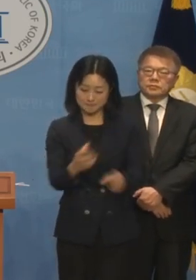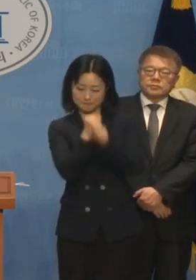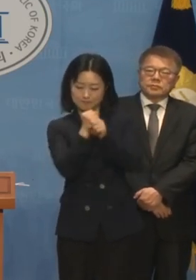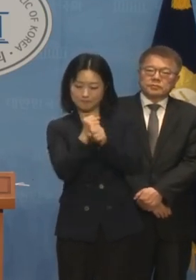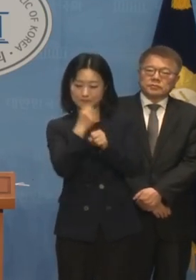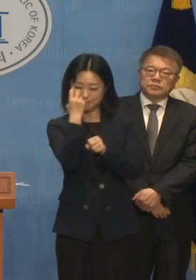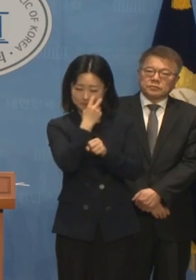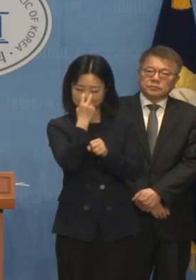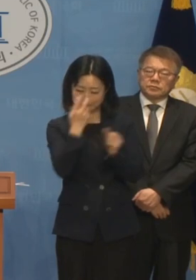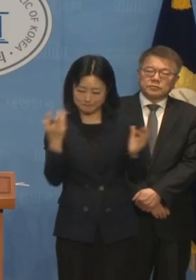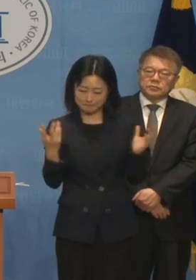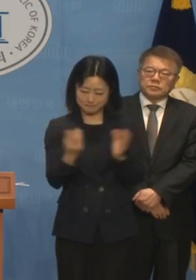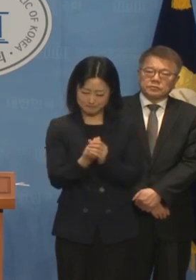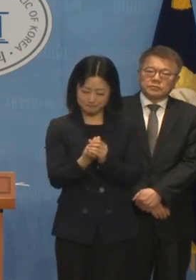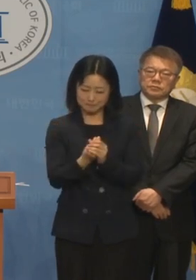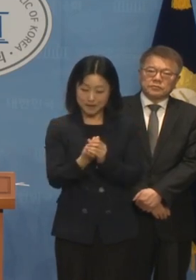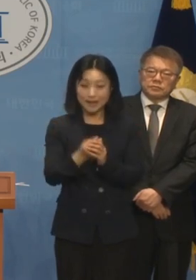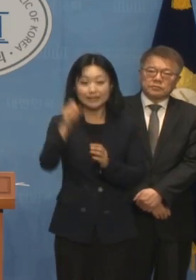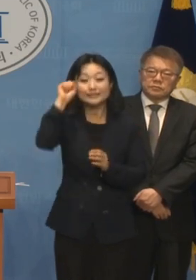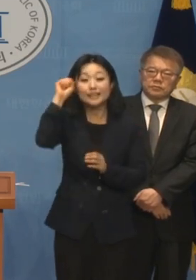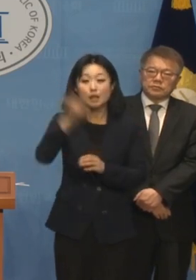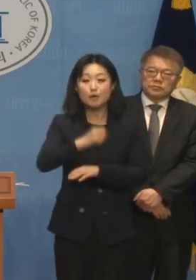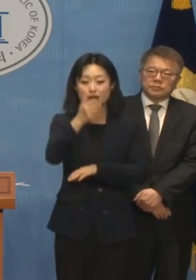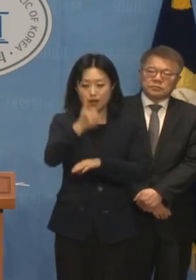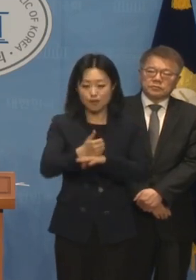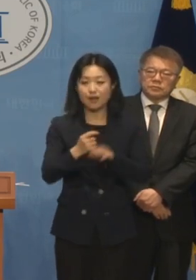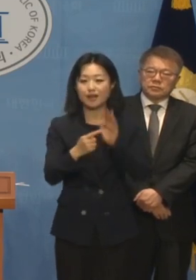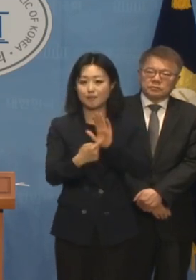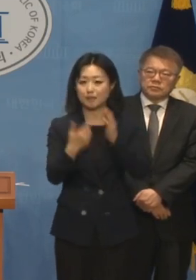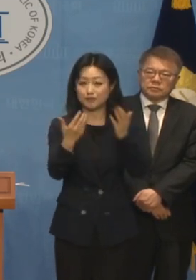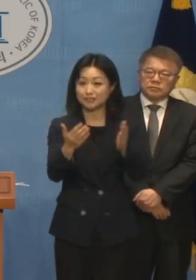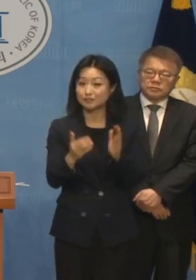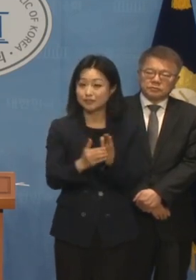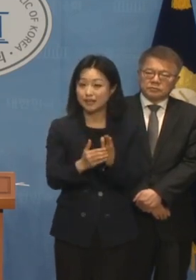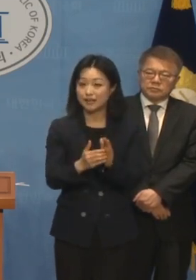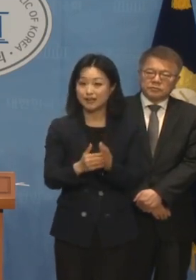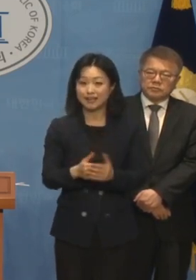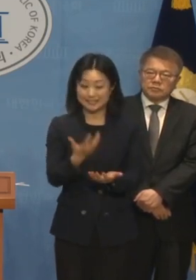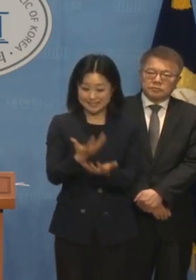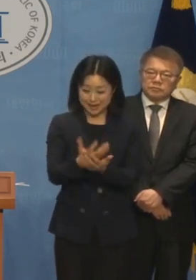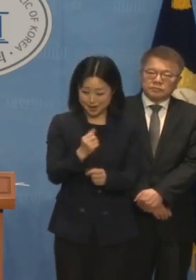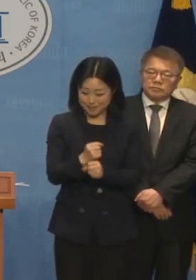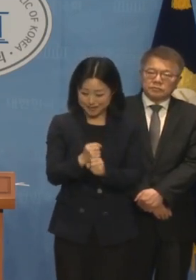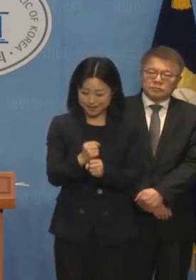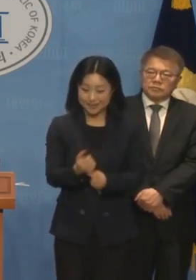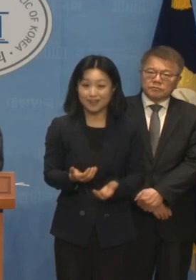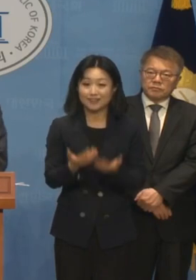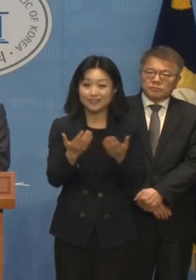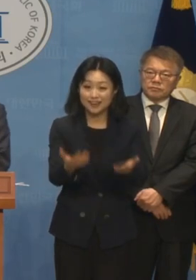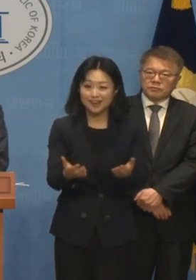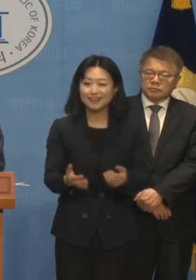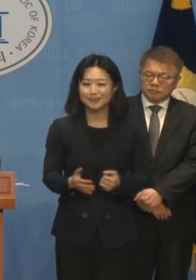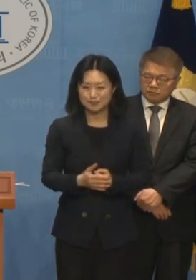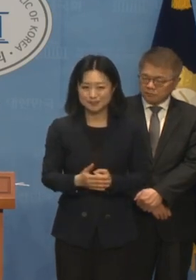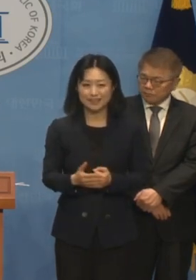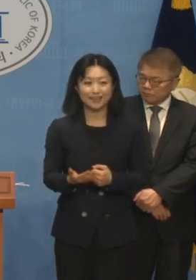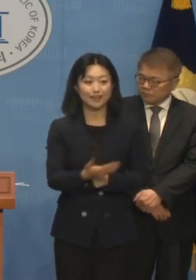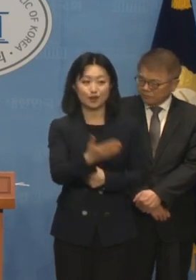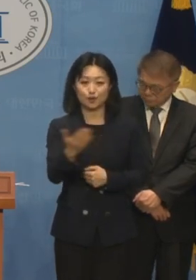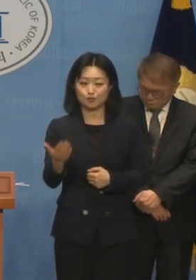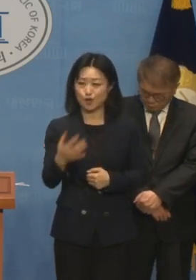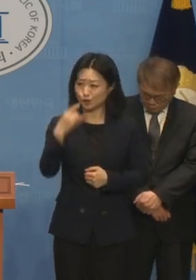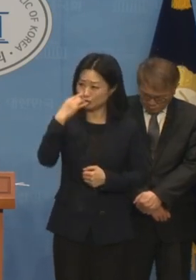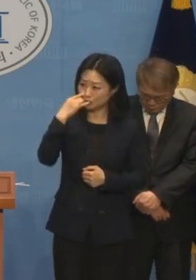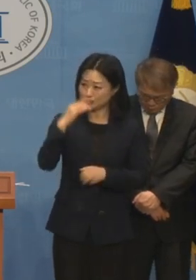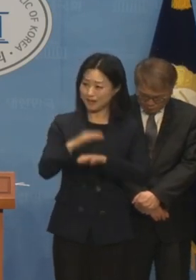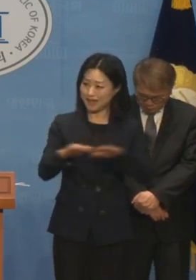해서 단순 집계가 새벽에 나왔습니다. 그거를 지금 자료를 만들다 보니까 여러분들의